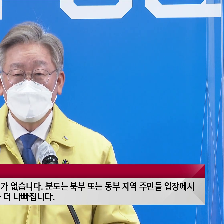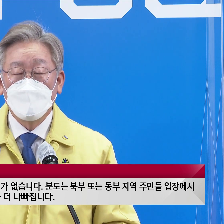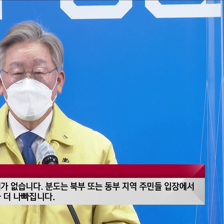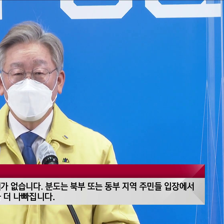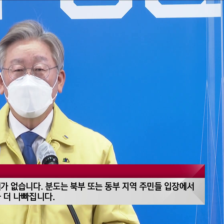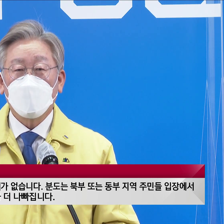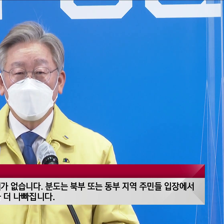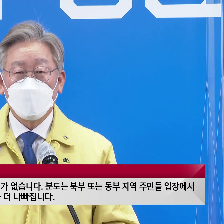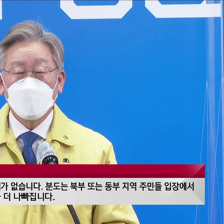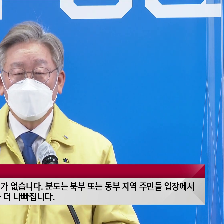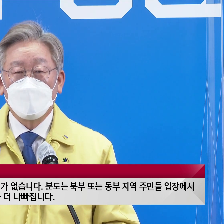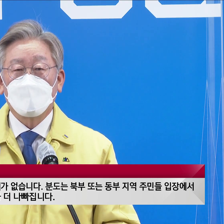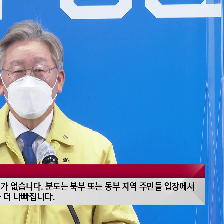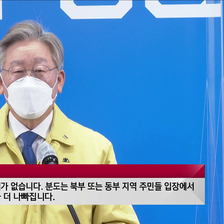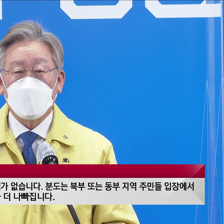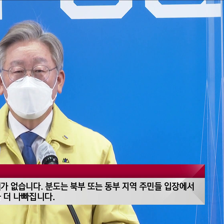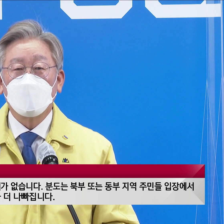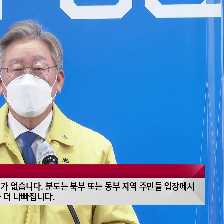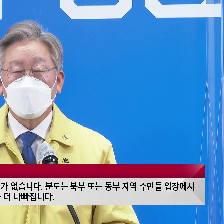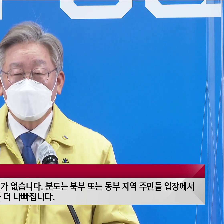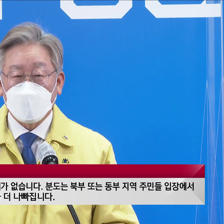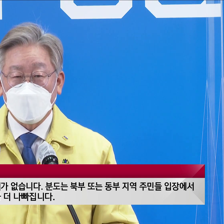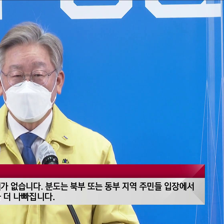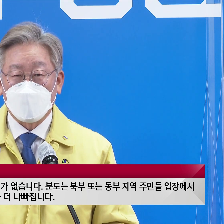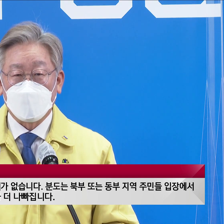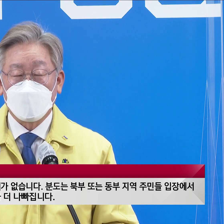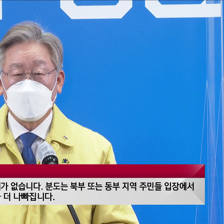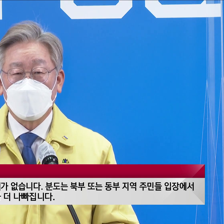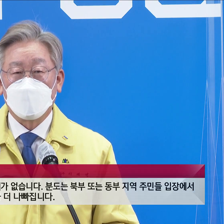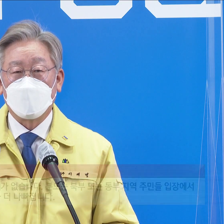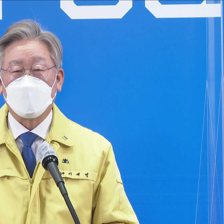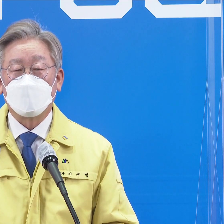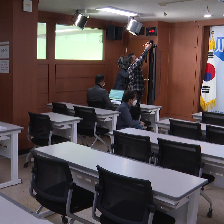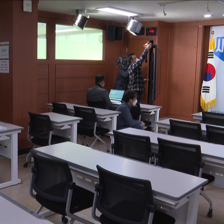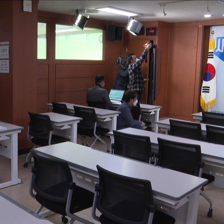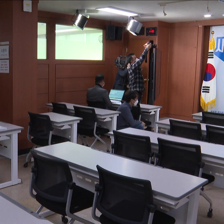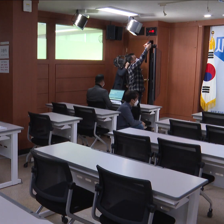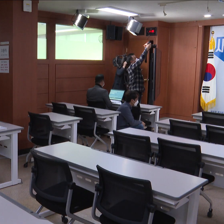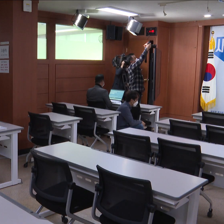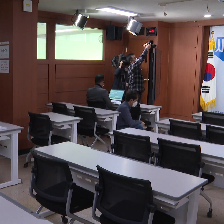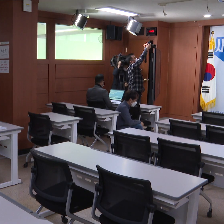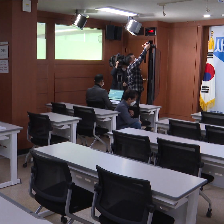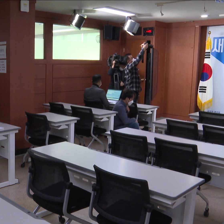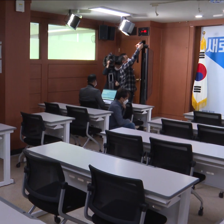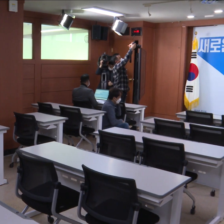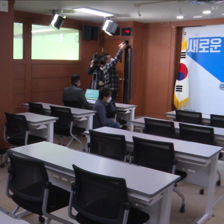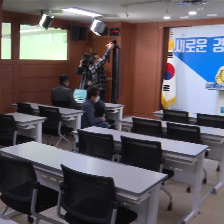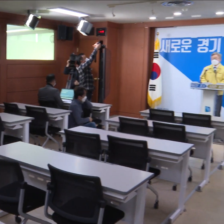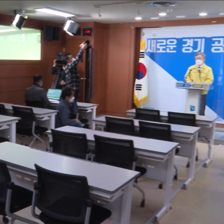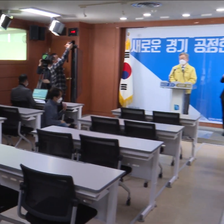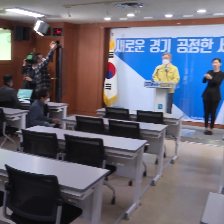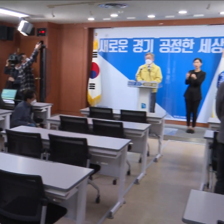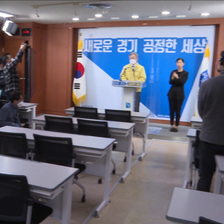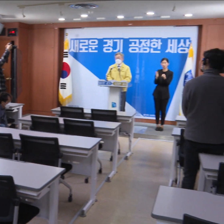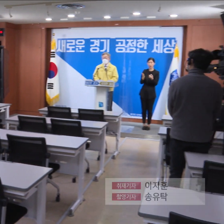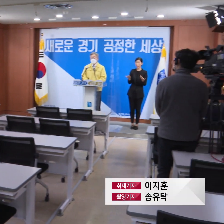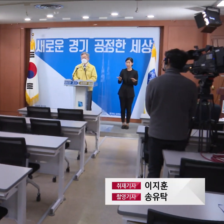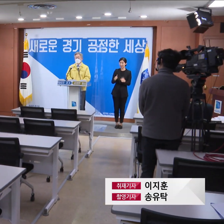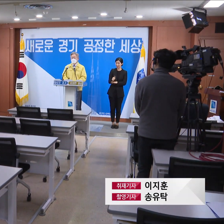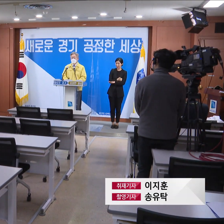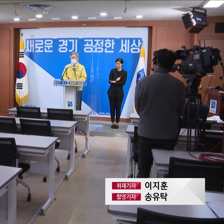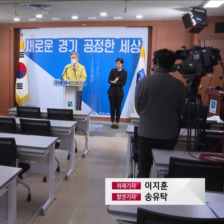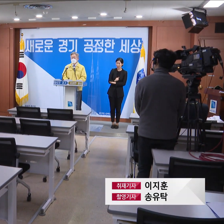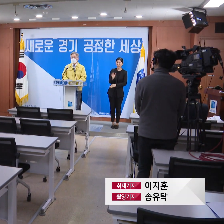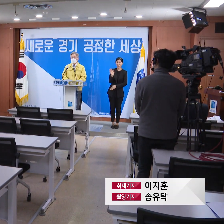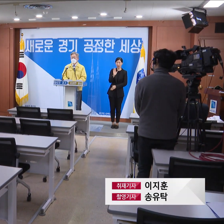보면 분도를 하면 북부가 더 나빠집니다. 이 지사는 더 이상의 공공기관 이전은 없을